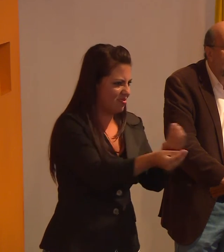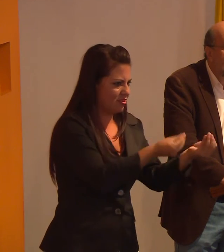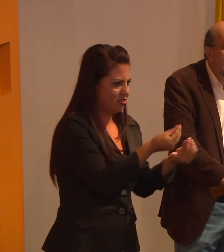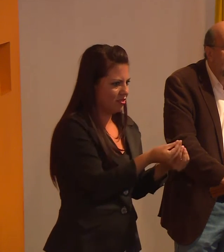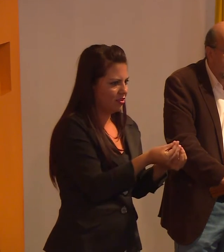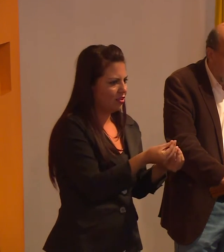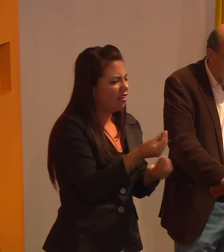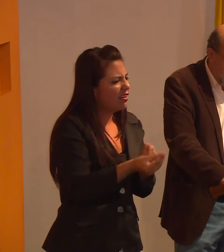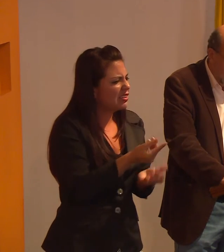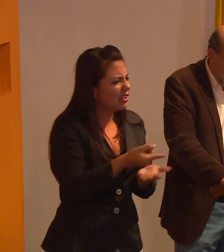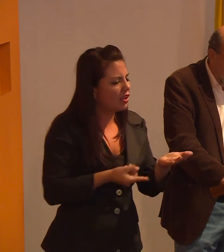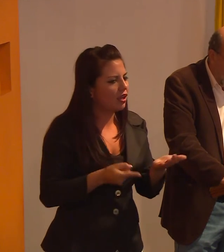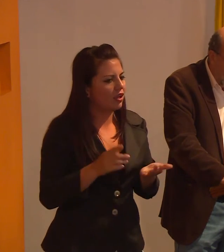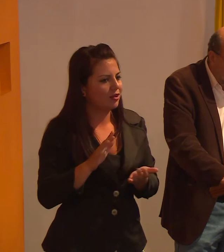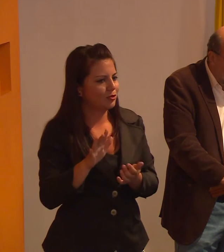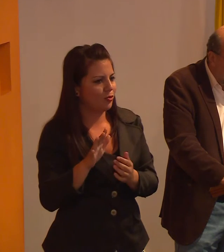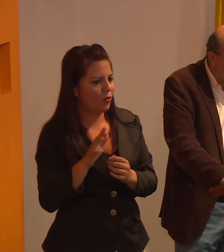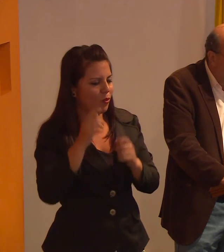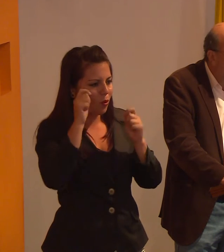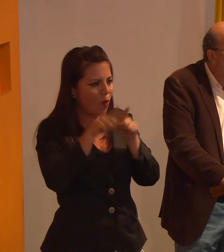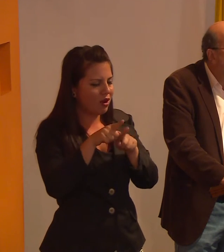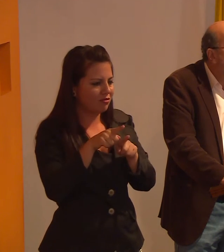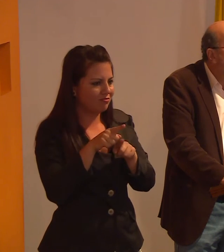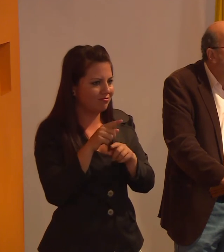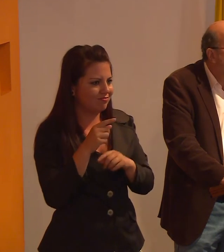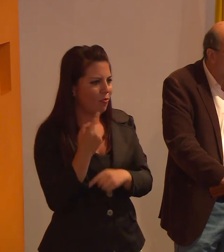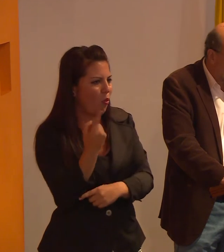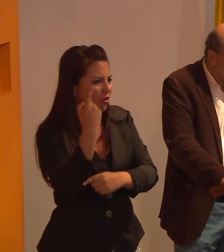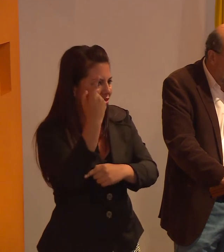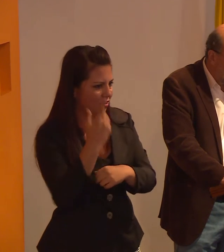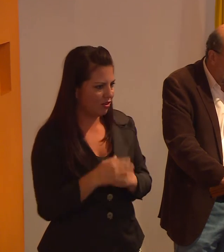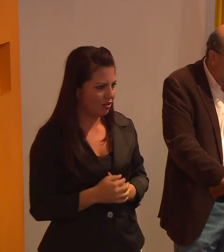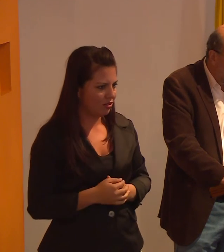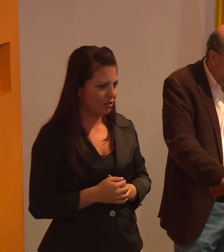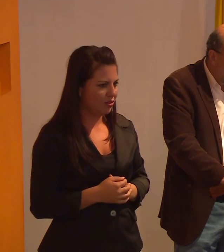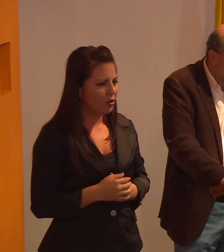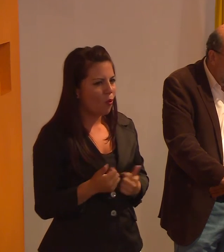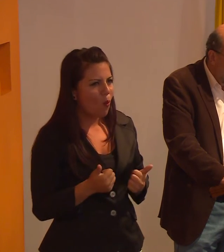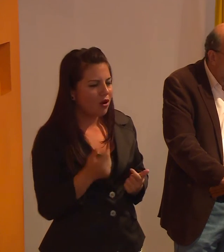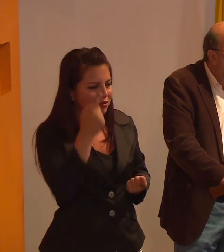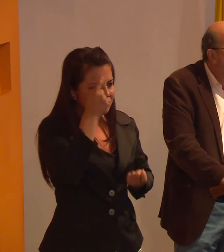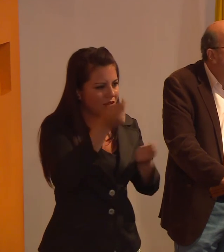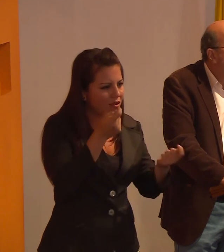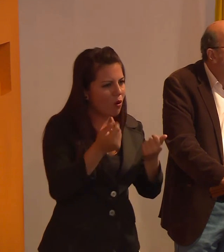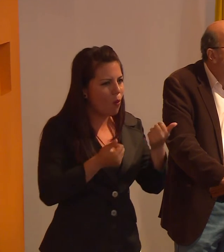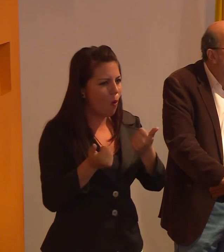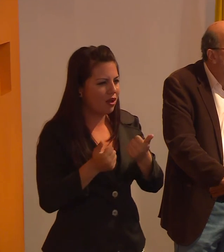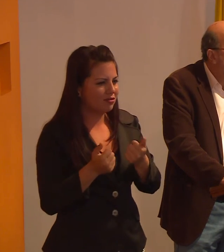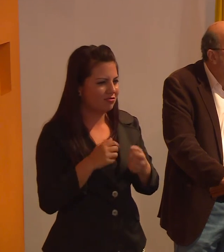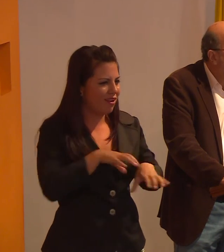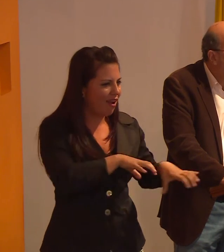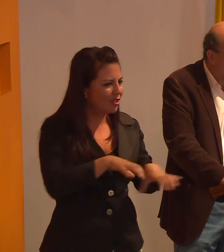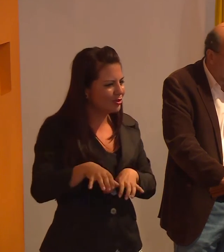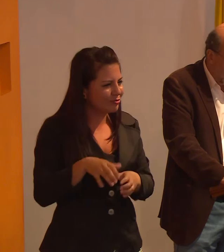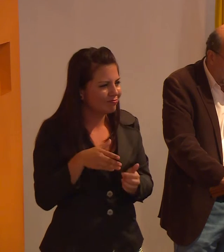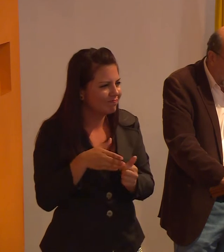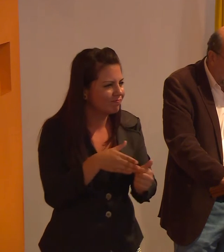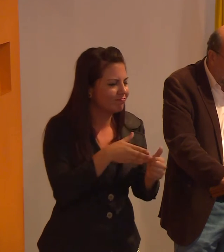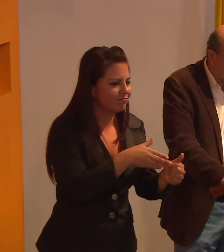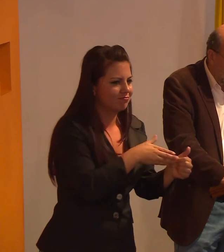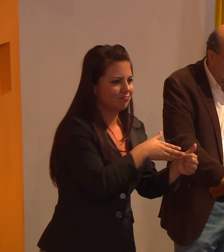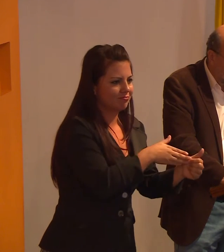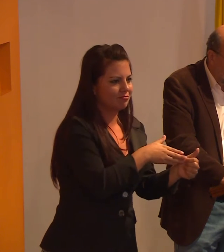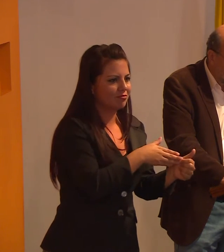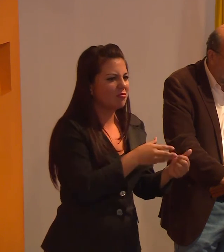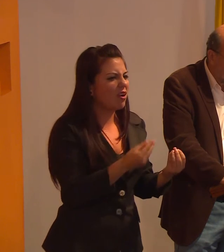de la política, a trazar estrategias y rutas de acción en torno a la formación de